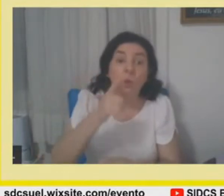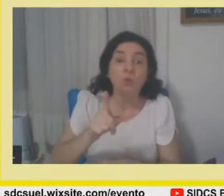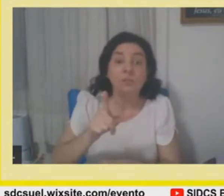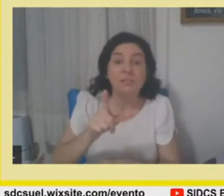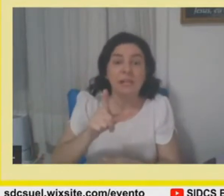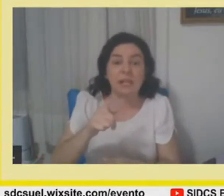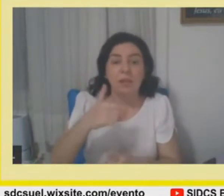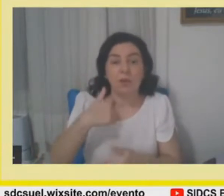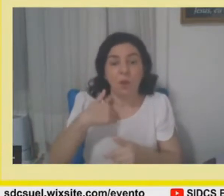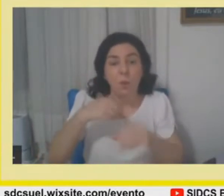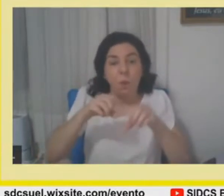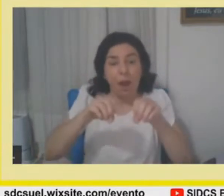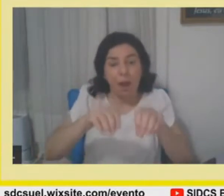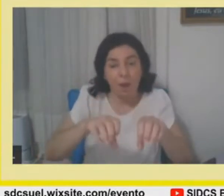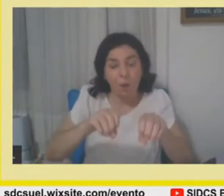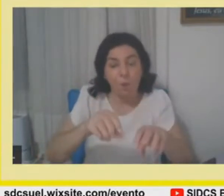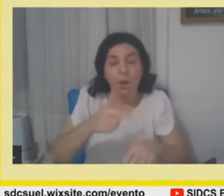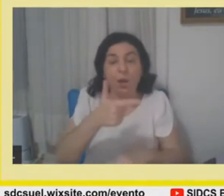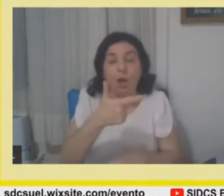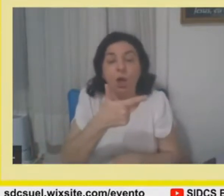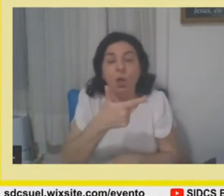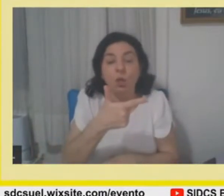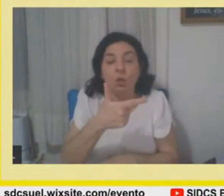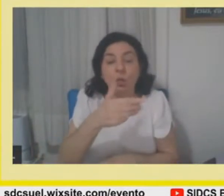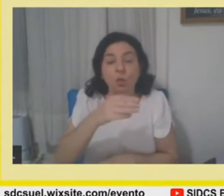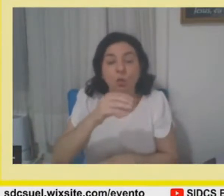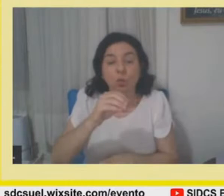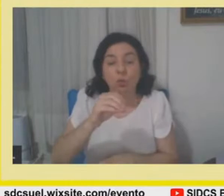não tinha trabalhado com ensino de matemática.